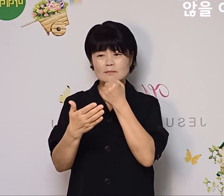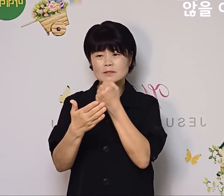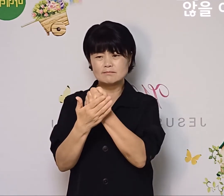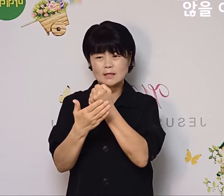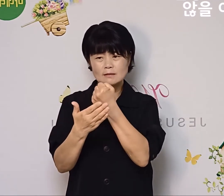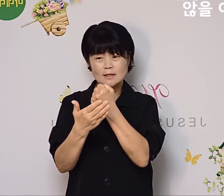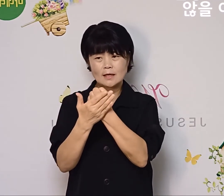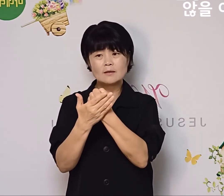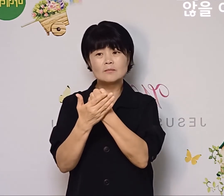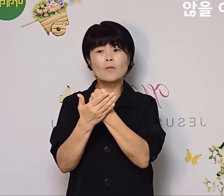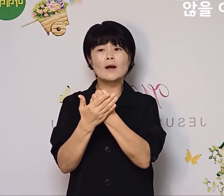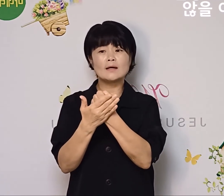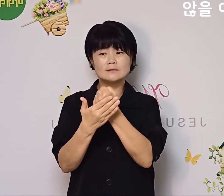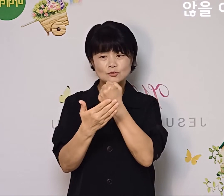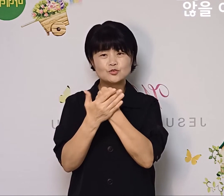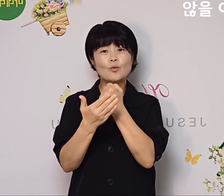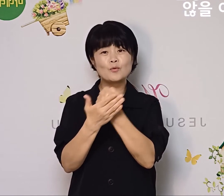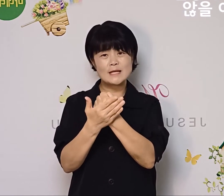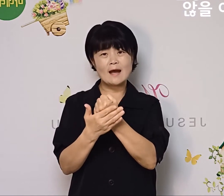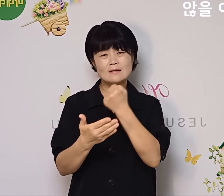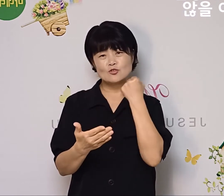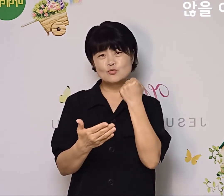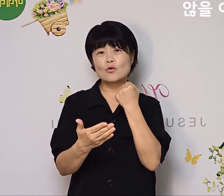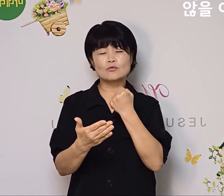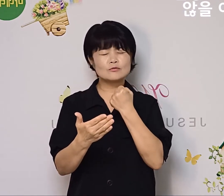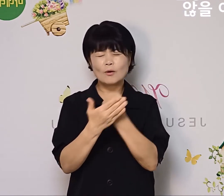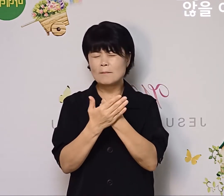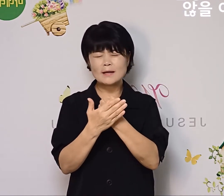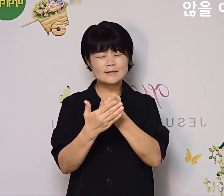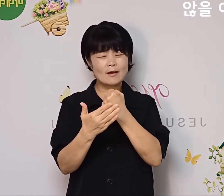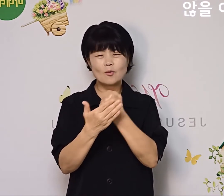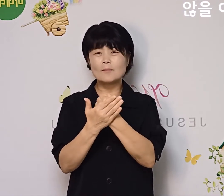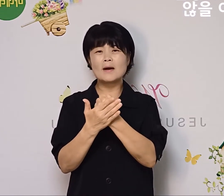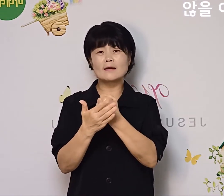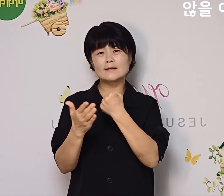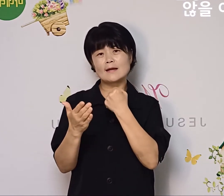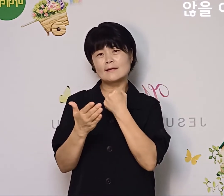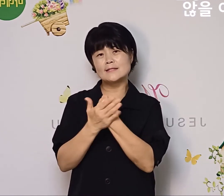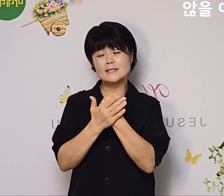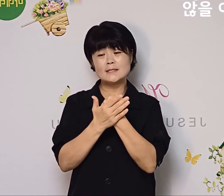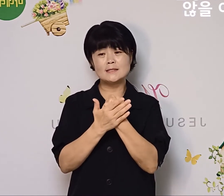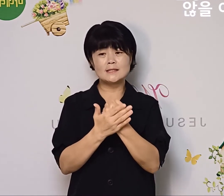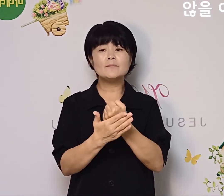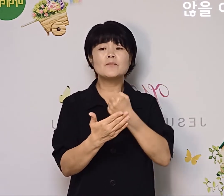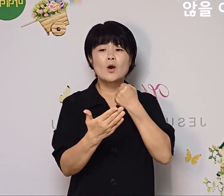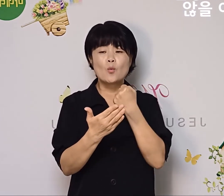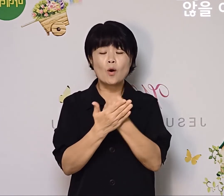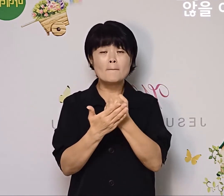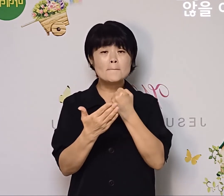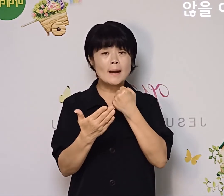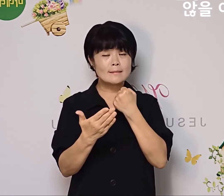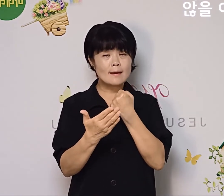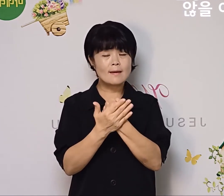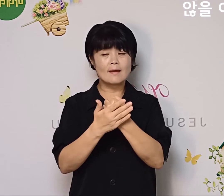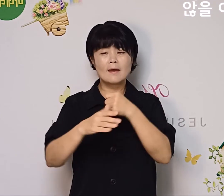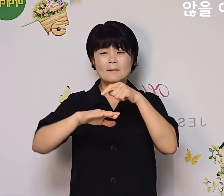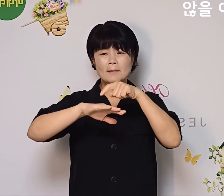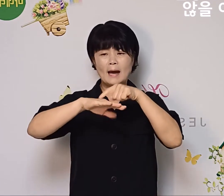사람을 막 이렇게 뭔가 두고 보자 주먹으로 원망을 해요. 원망 이렇게 약간 치듯이 원망의